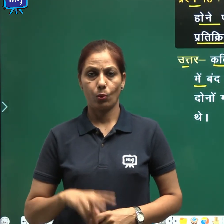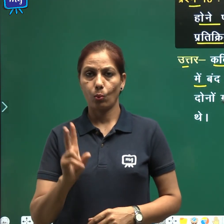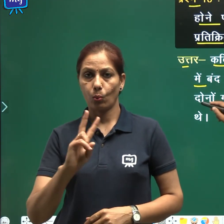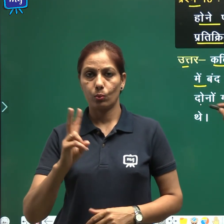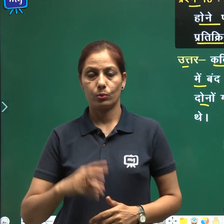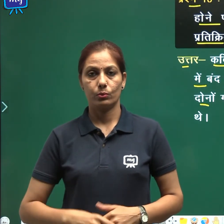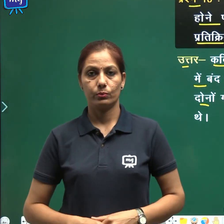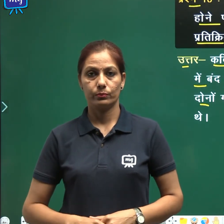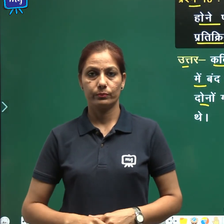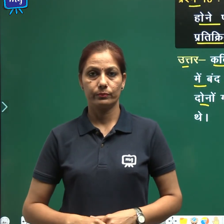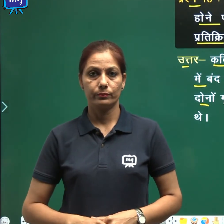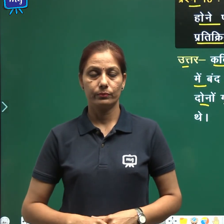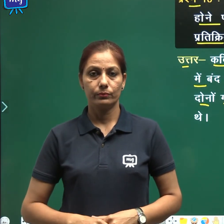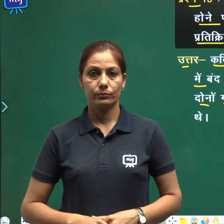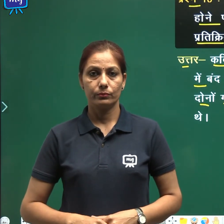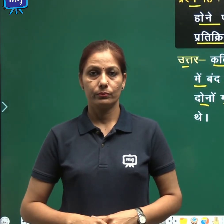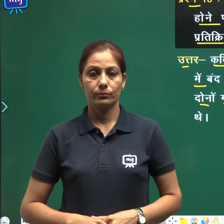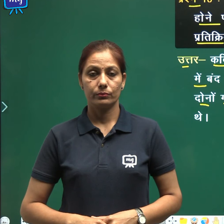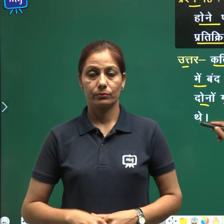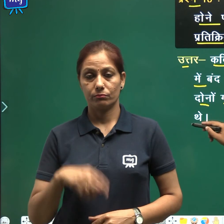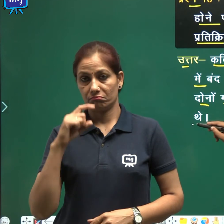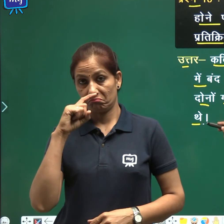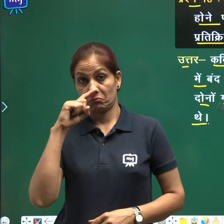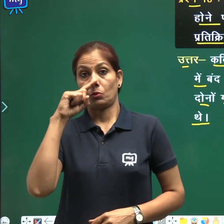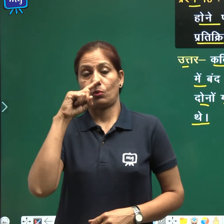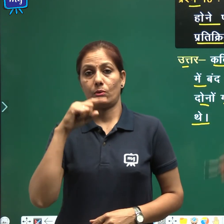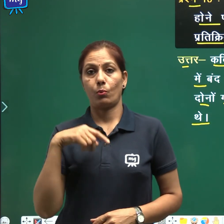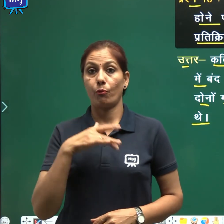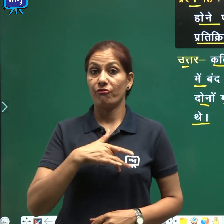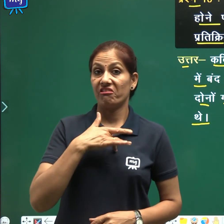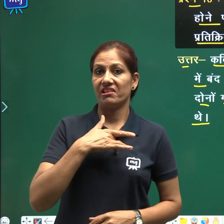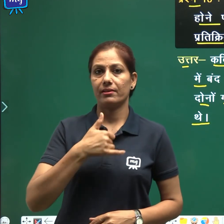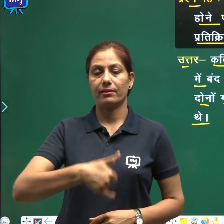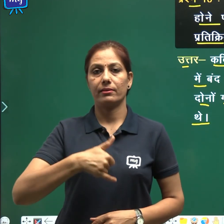दोनों गौरव अनुभव कर रहे थे।